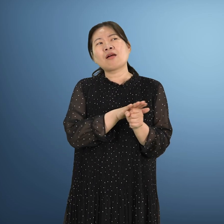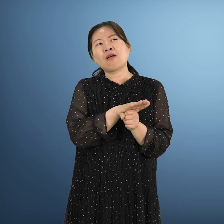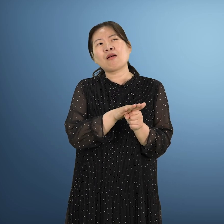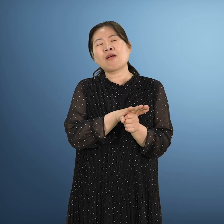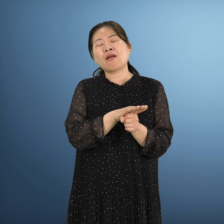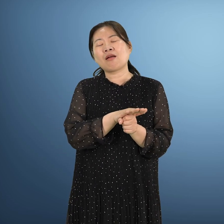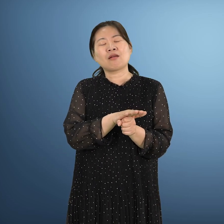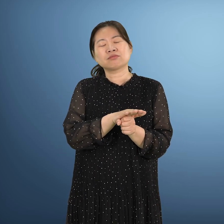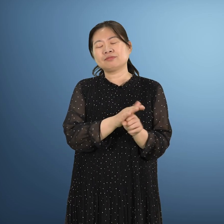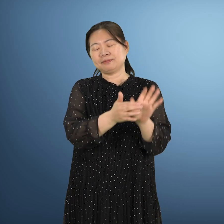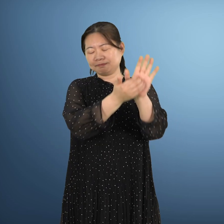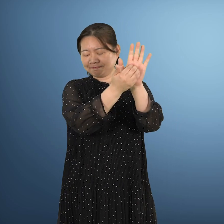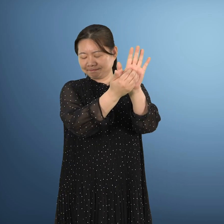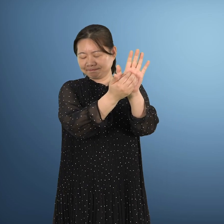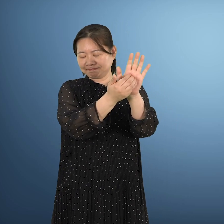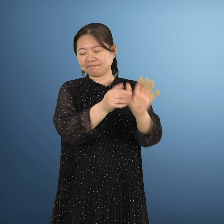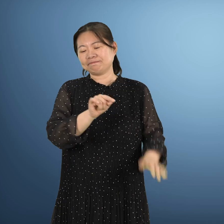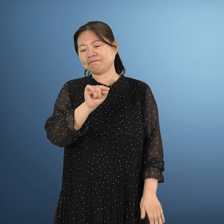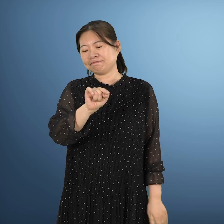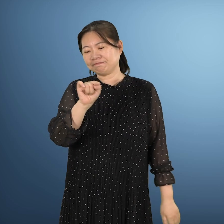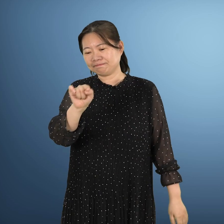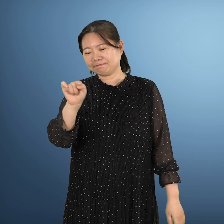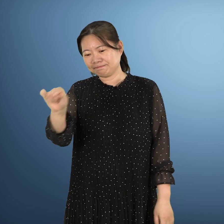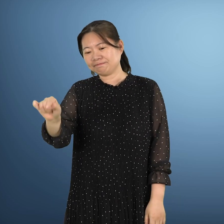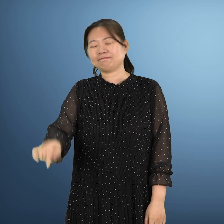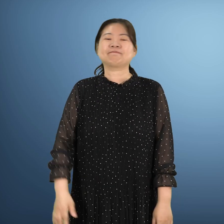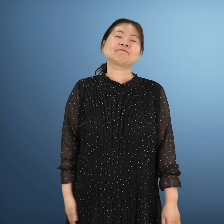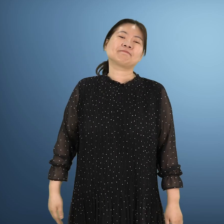사랑까지는 어렵다. 점점점.